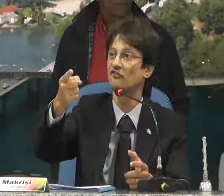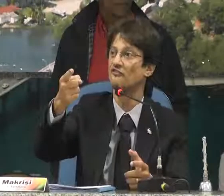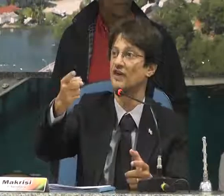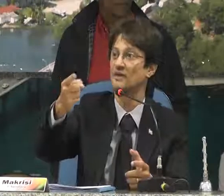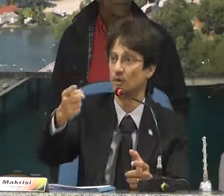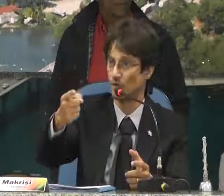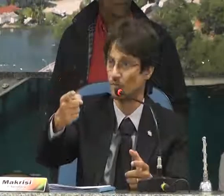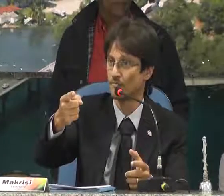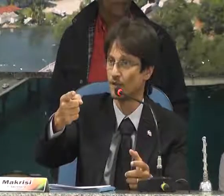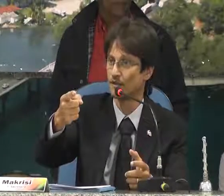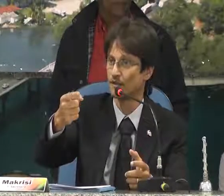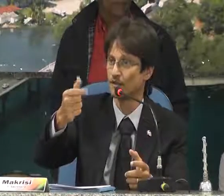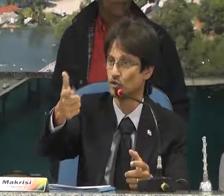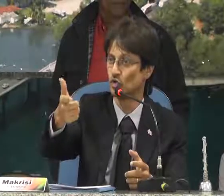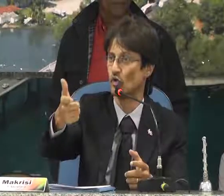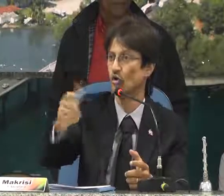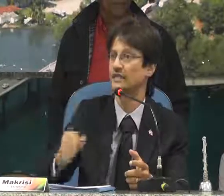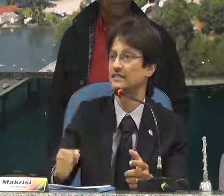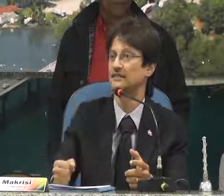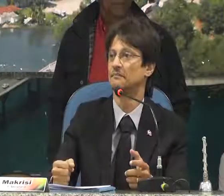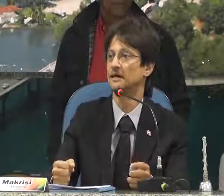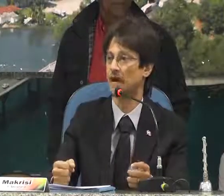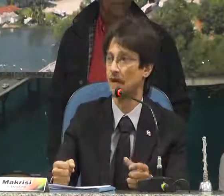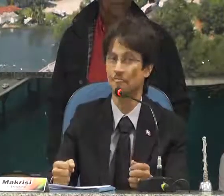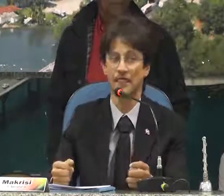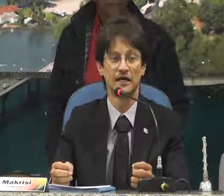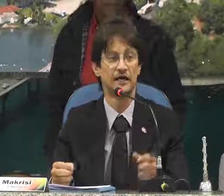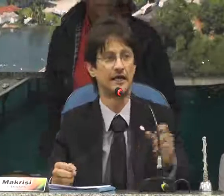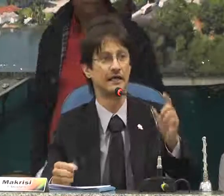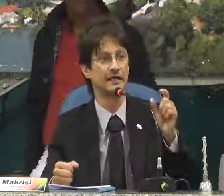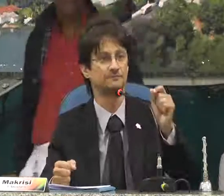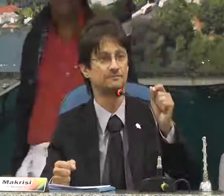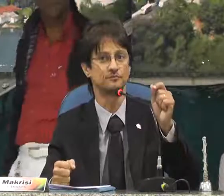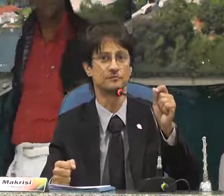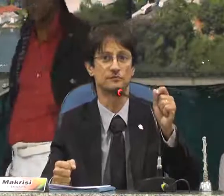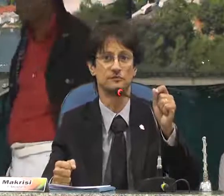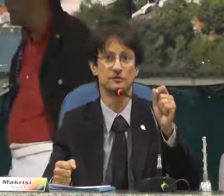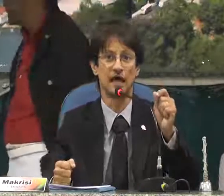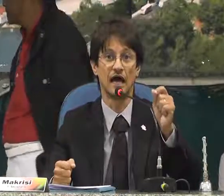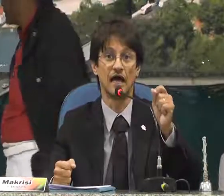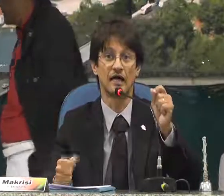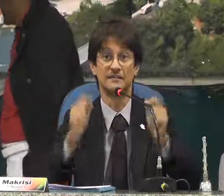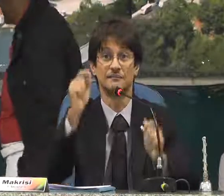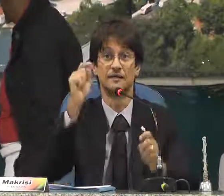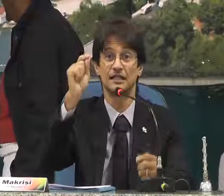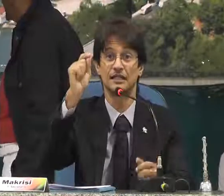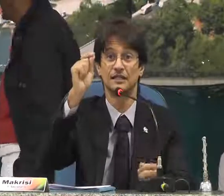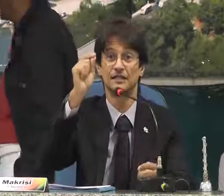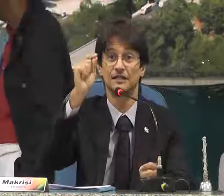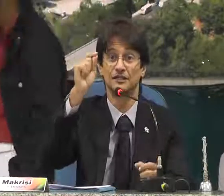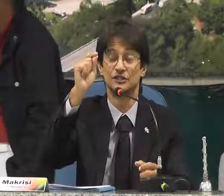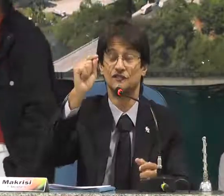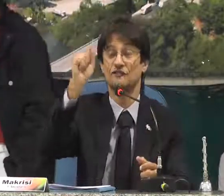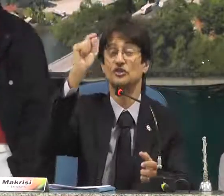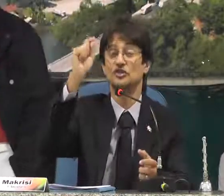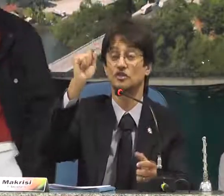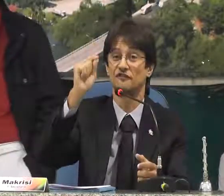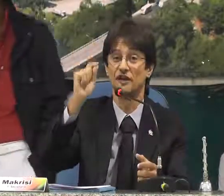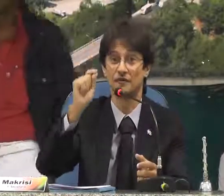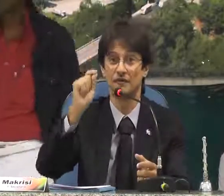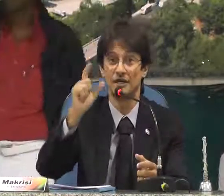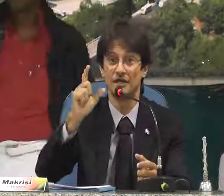novembro da semana da semana de 20